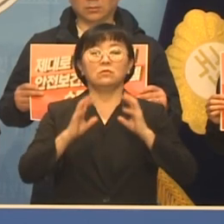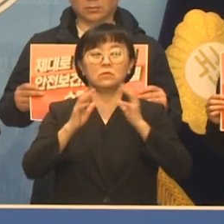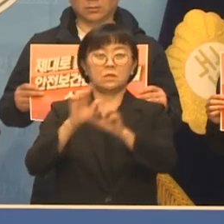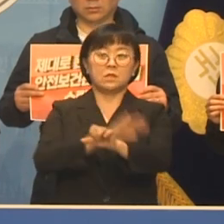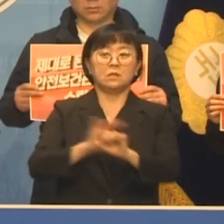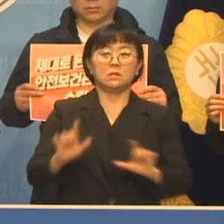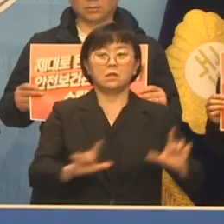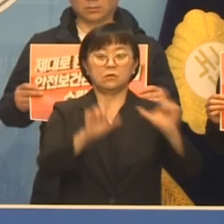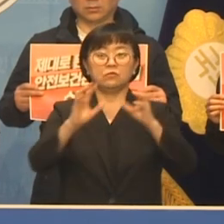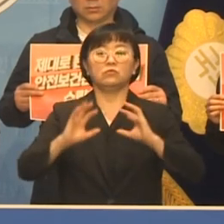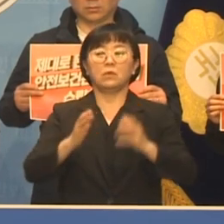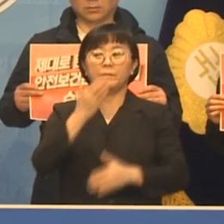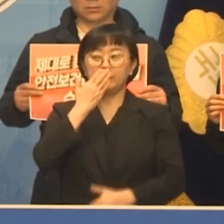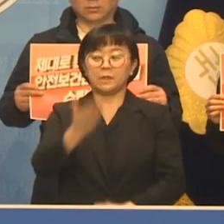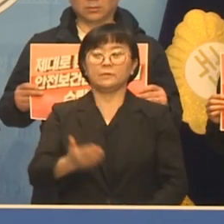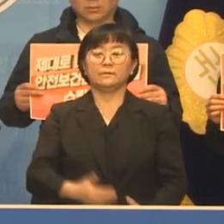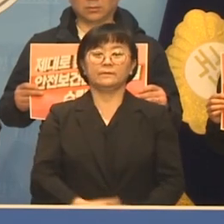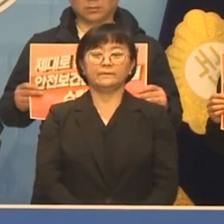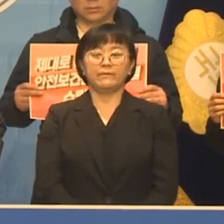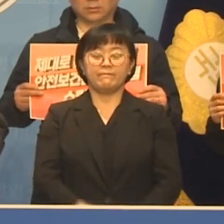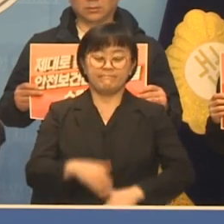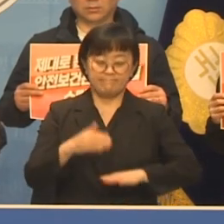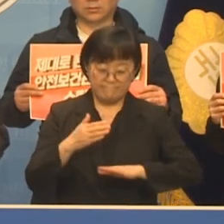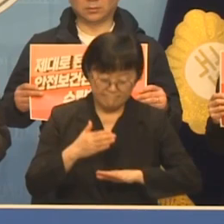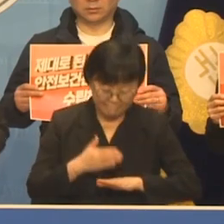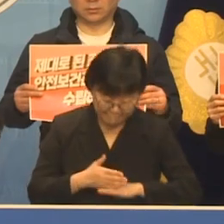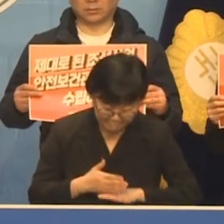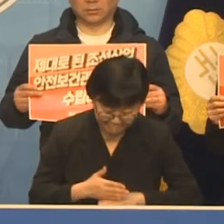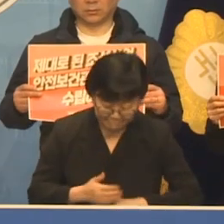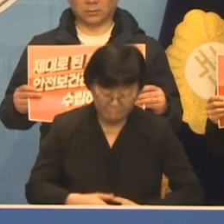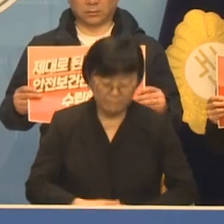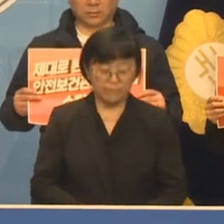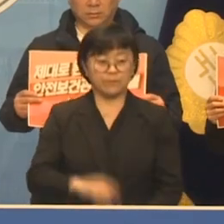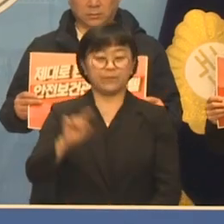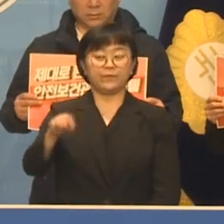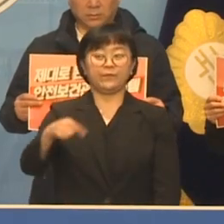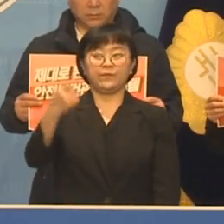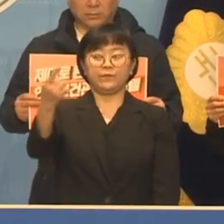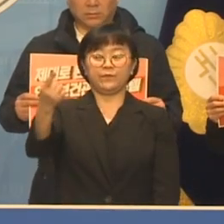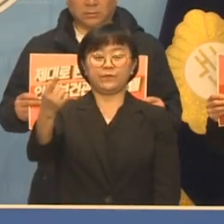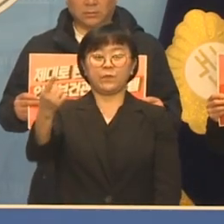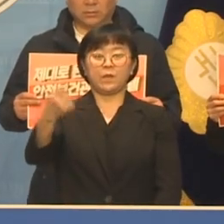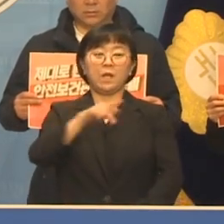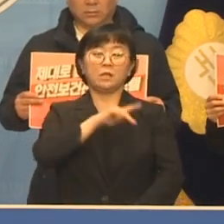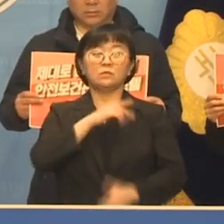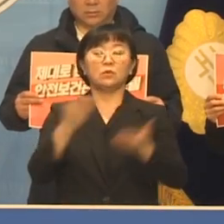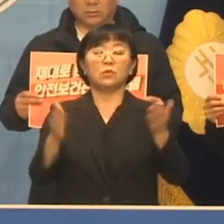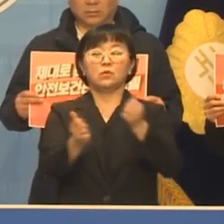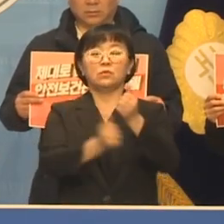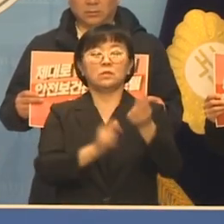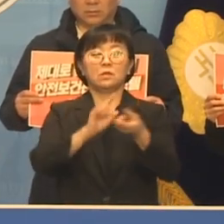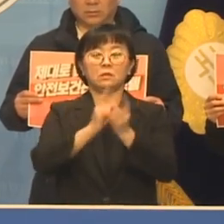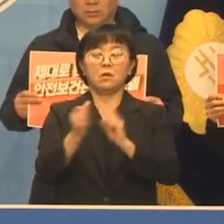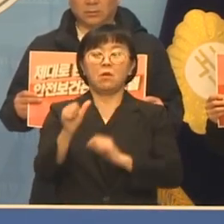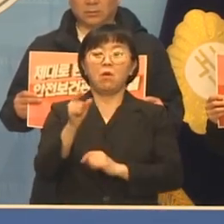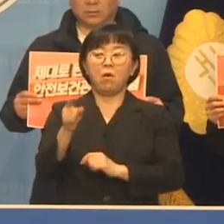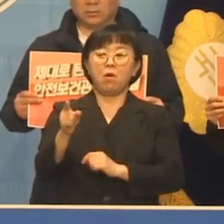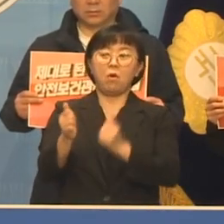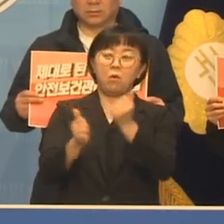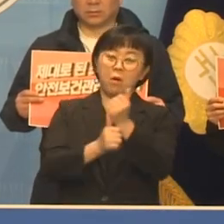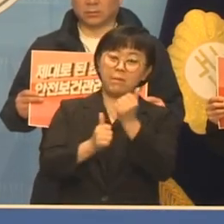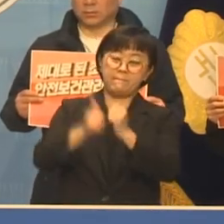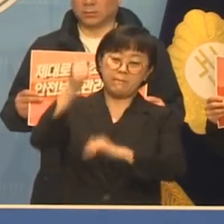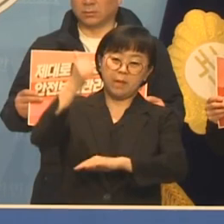사는 국가가 될 수 있다고 생각합니다. 감사합니다. 네, 다음으로 금속노동조합 위원장을 대신해서 허원 부회장께서